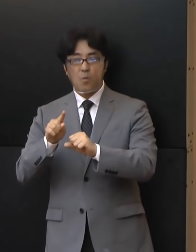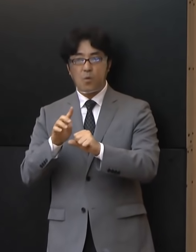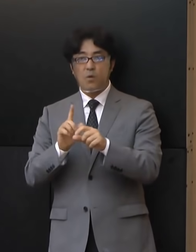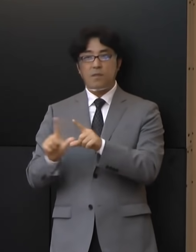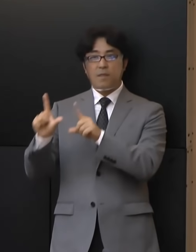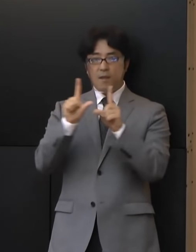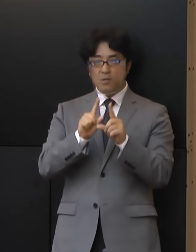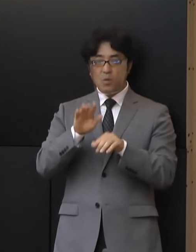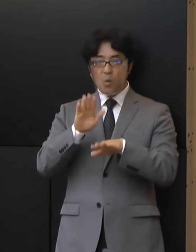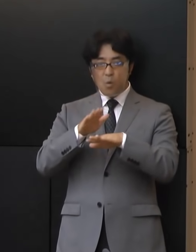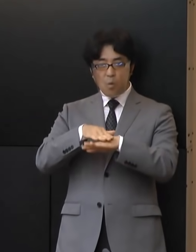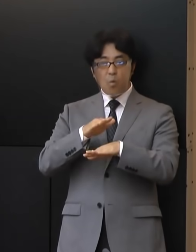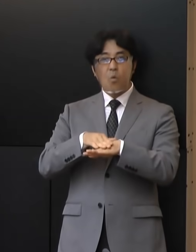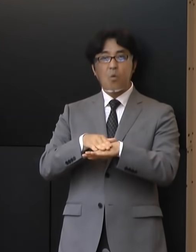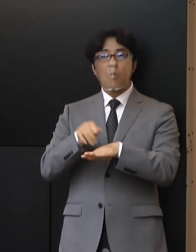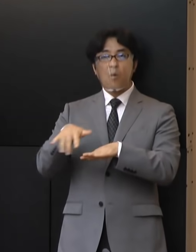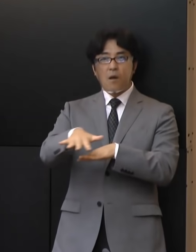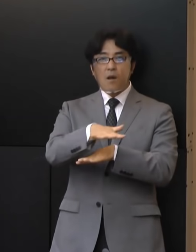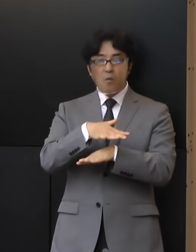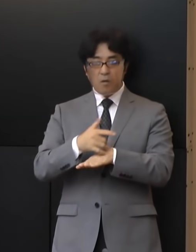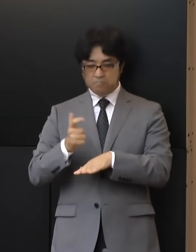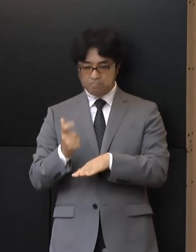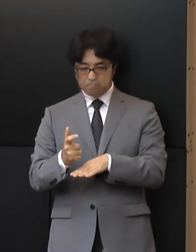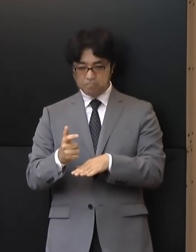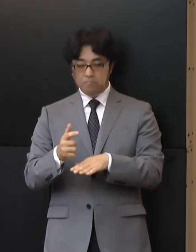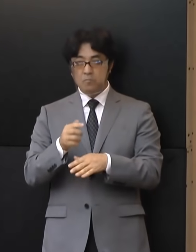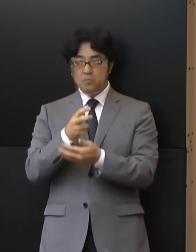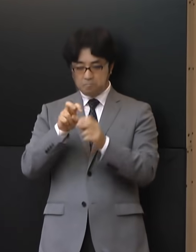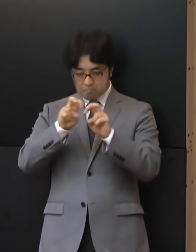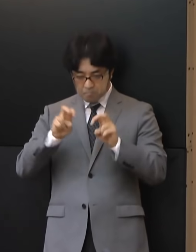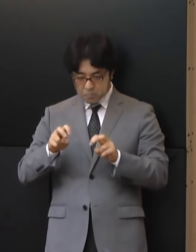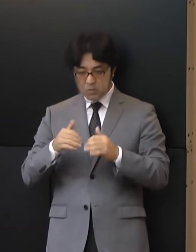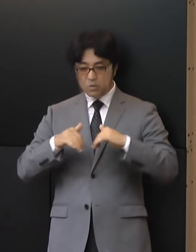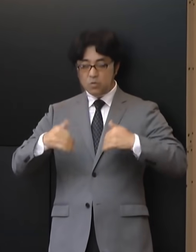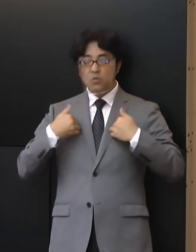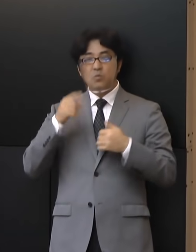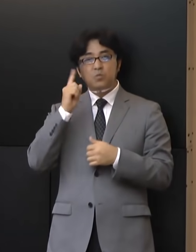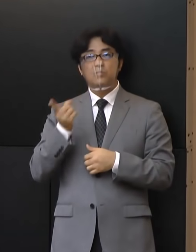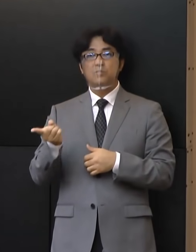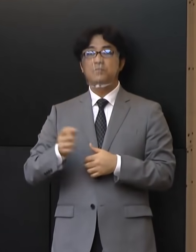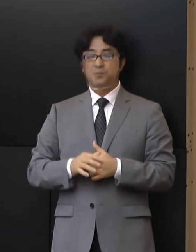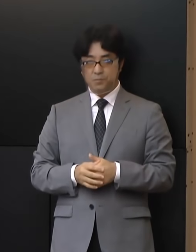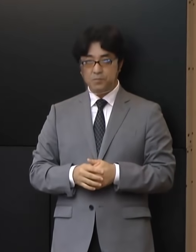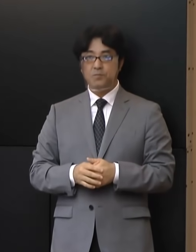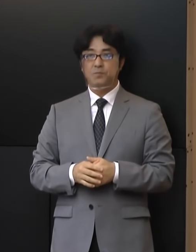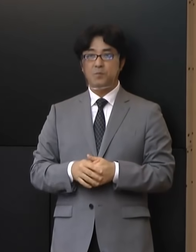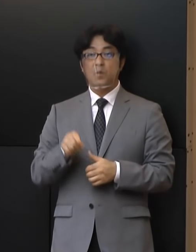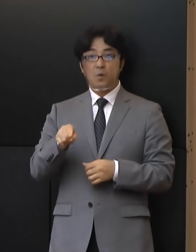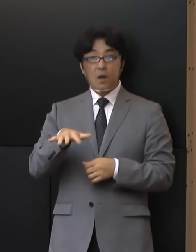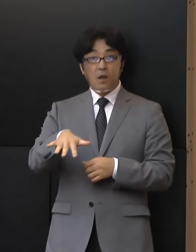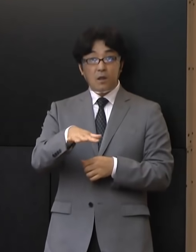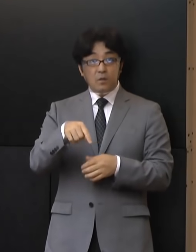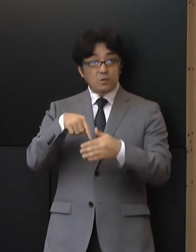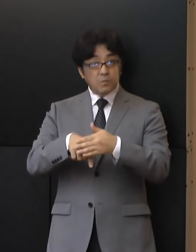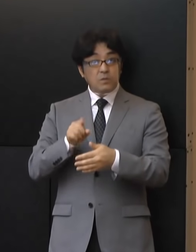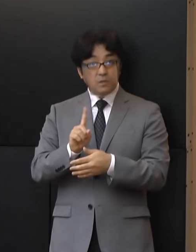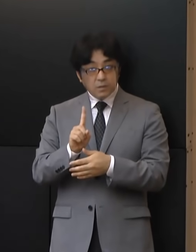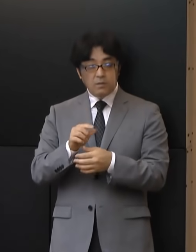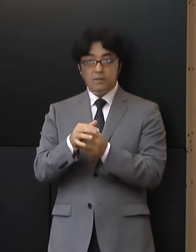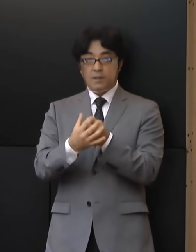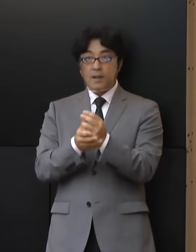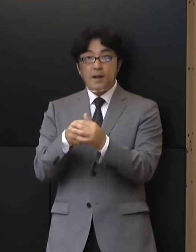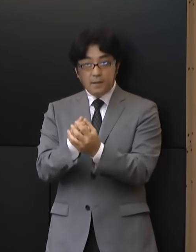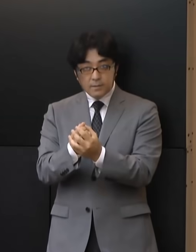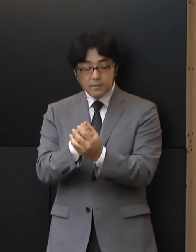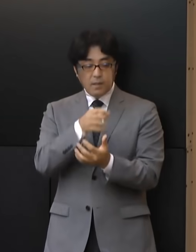を徹底していただく必要がまだあります。それはつまり、手洗いや咳エチケ